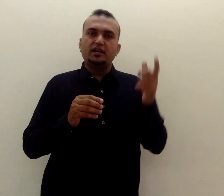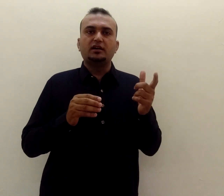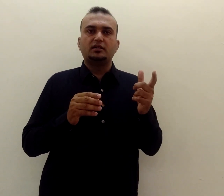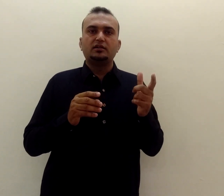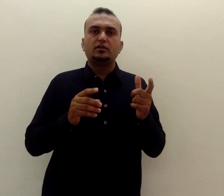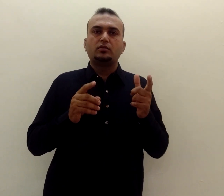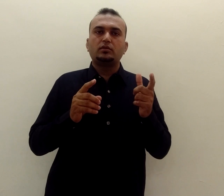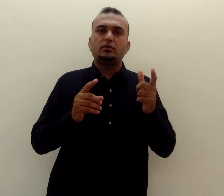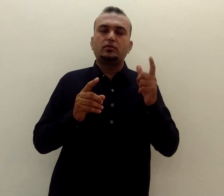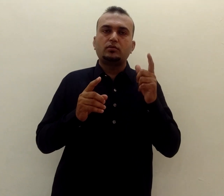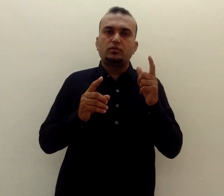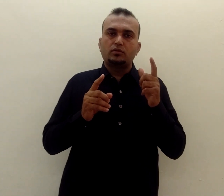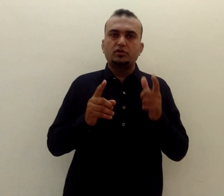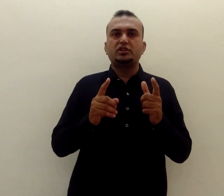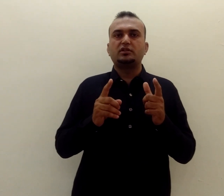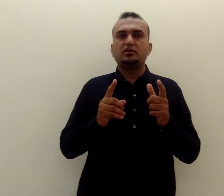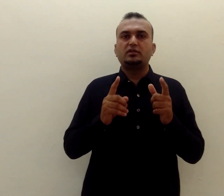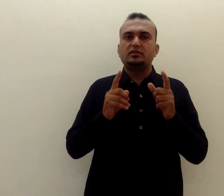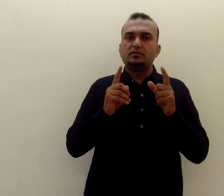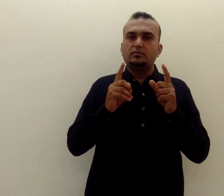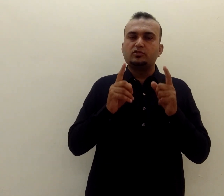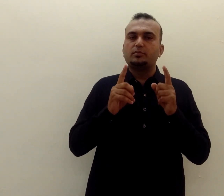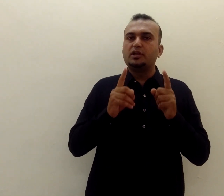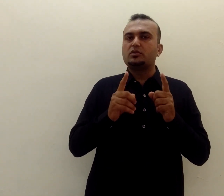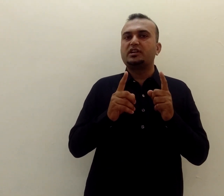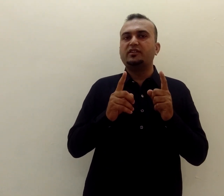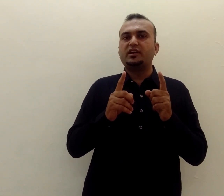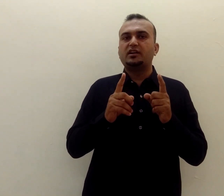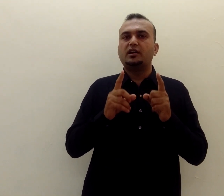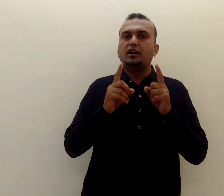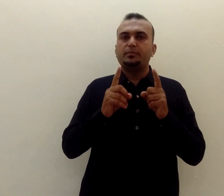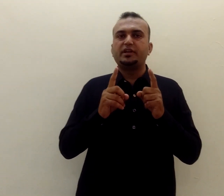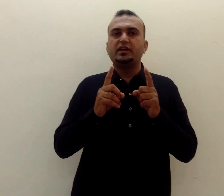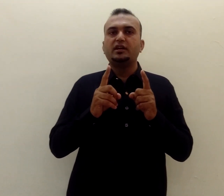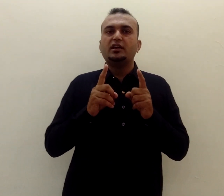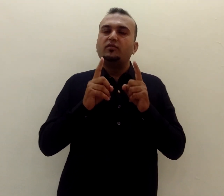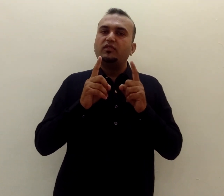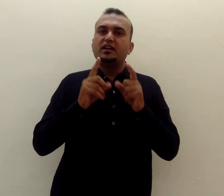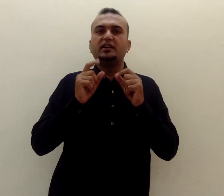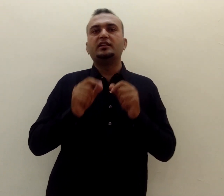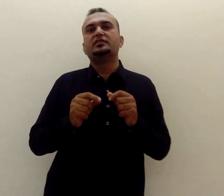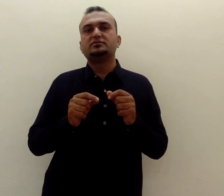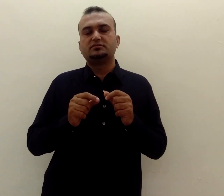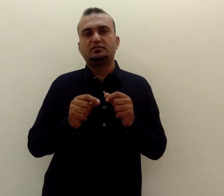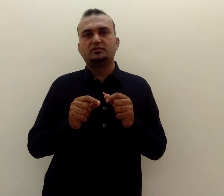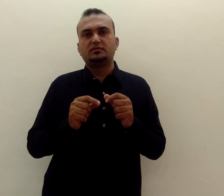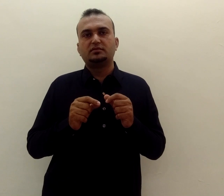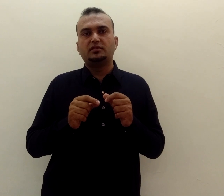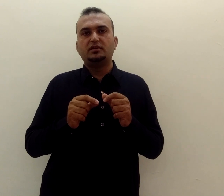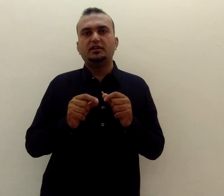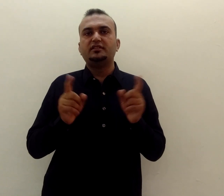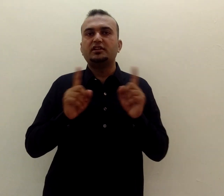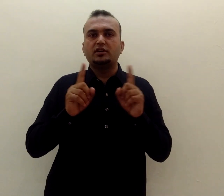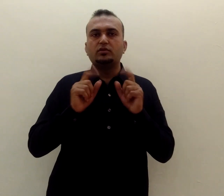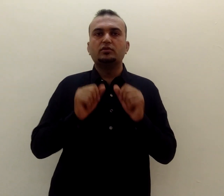का रोशन मुस्तकबिल को देखने वाला आपके वालदैन है, इनसे अच्छा कोई दोस्त